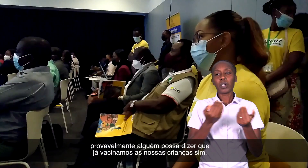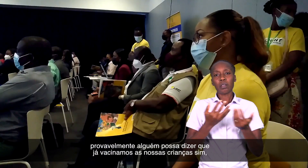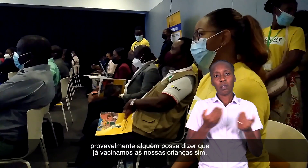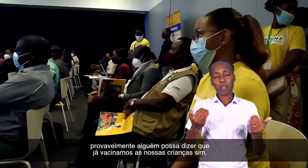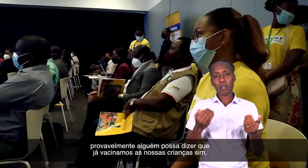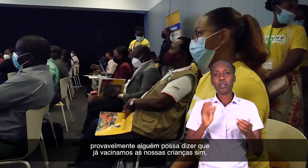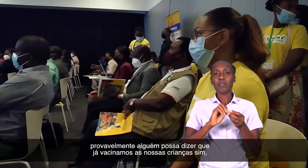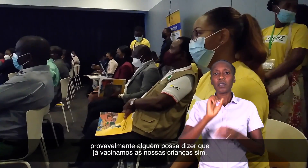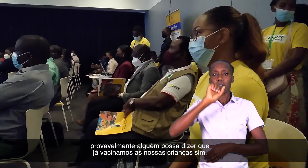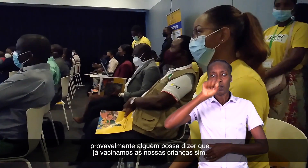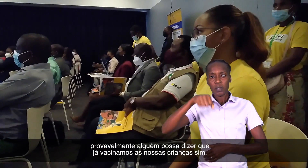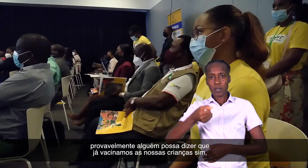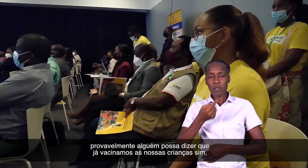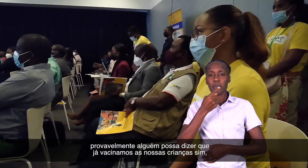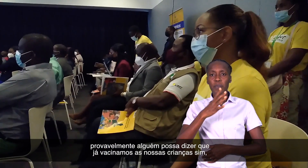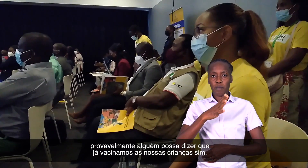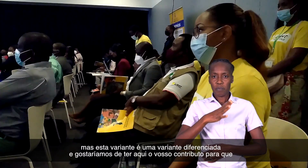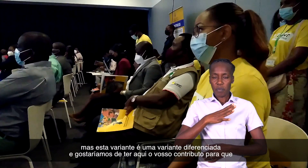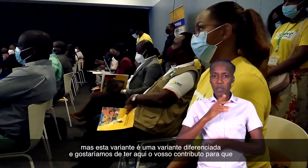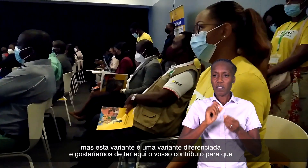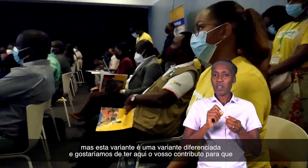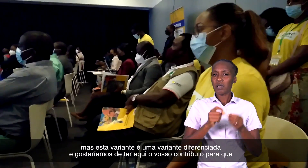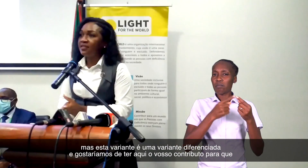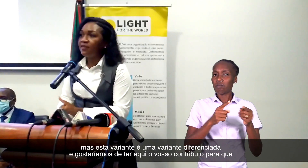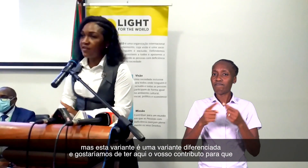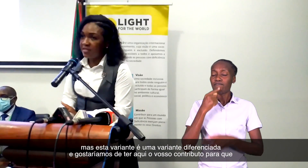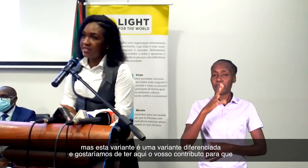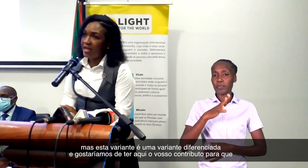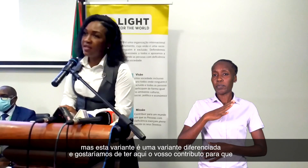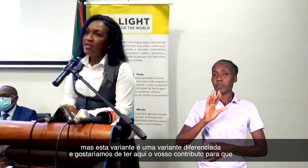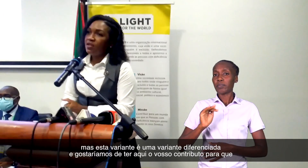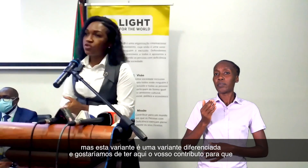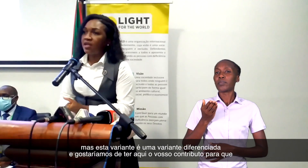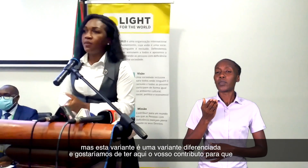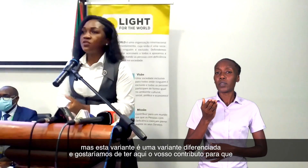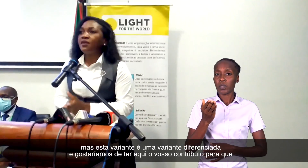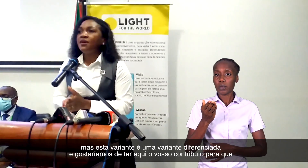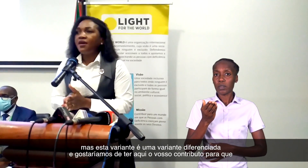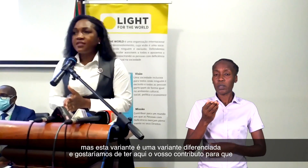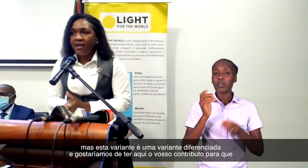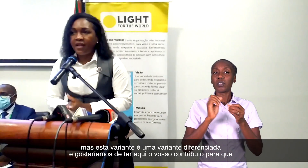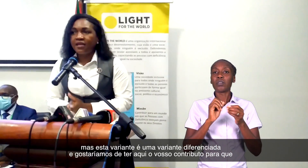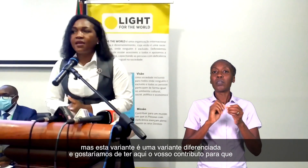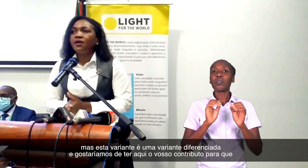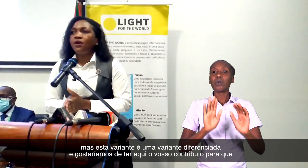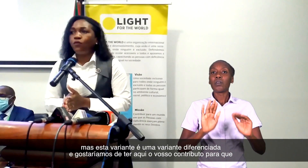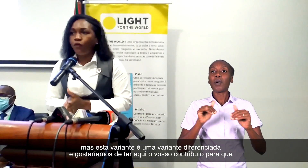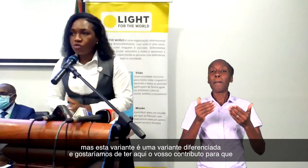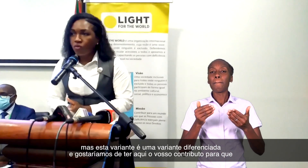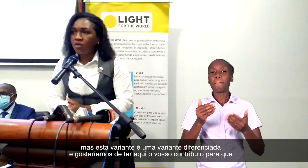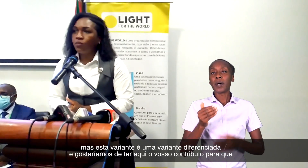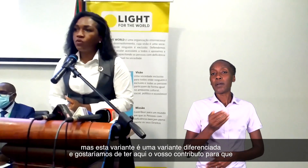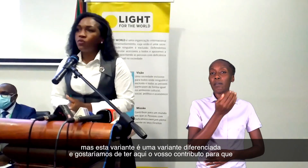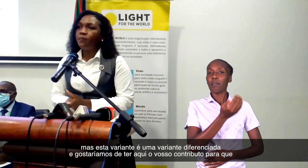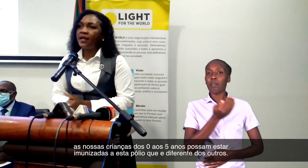que já vacinamos as nossas crianças, sim, mas esta variante é uma variante diferenciada e gostaríamos de ter aqui o